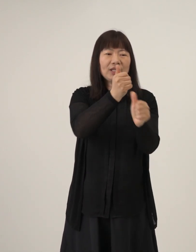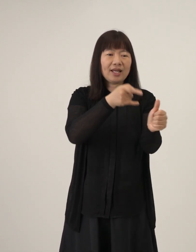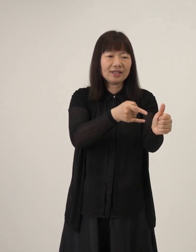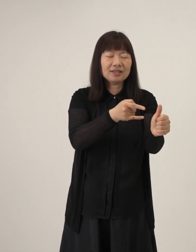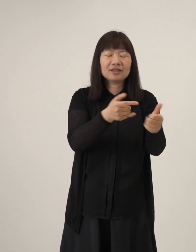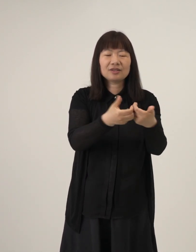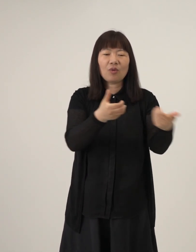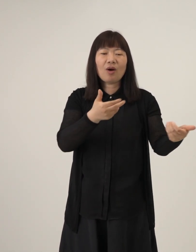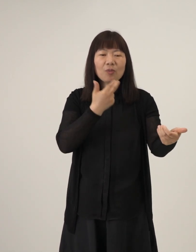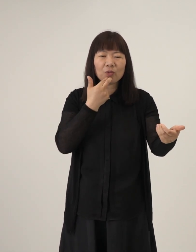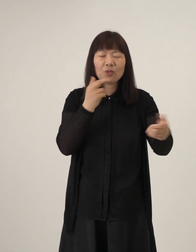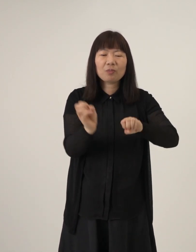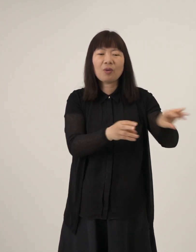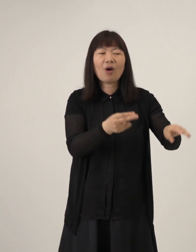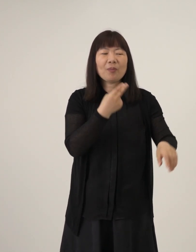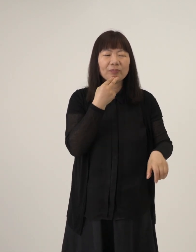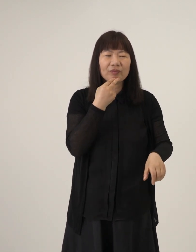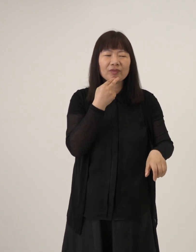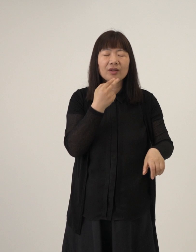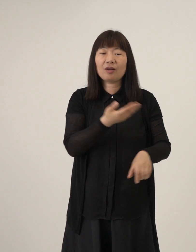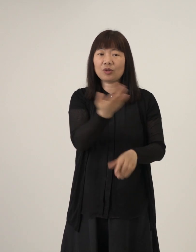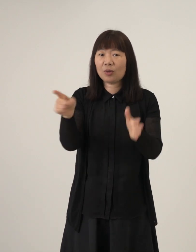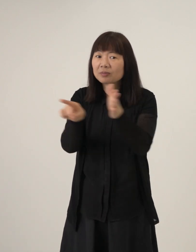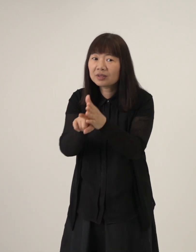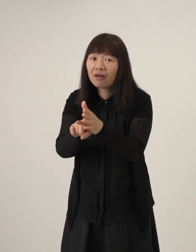아니하리니. 믿으십니까?